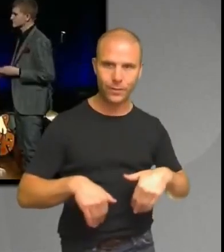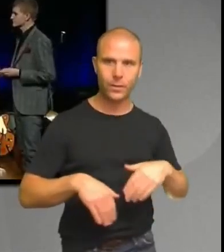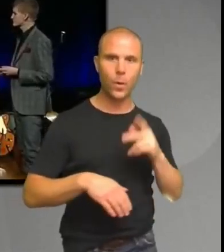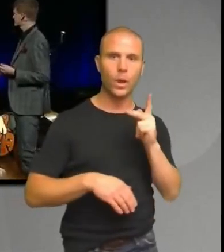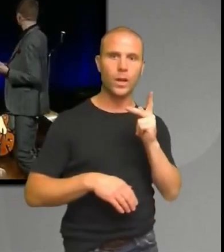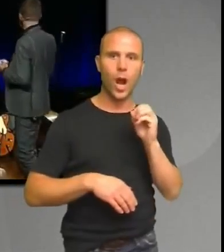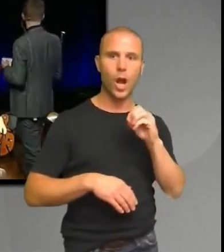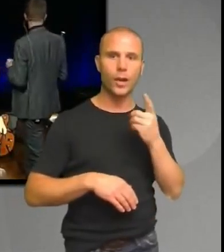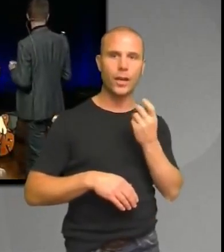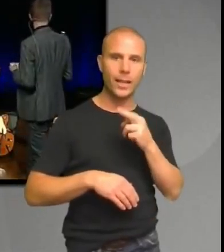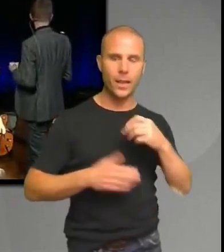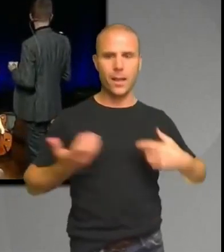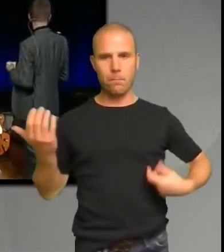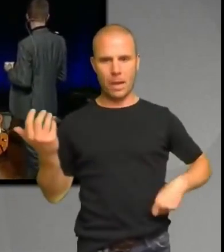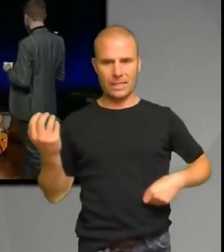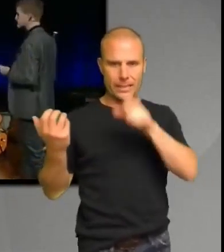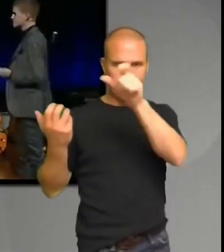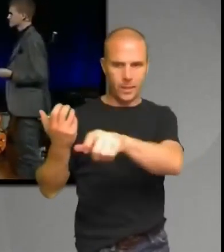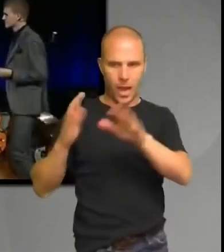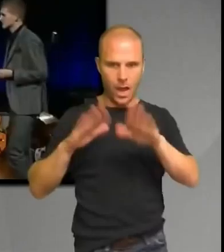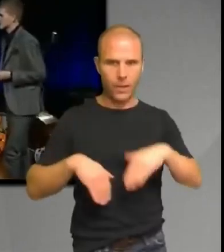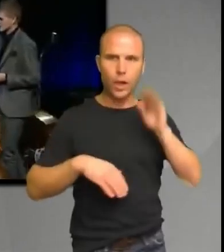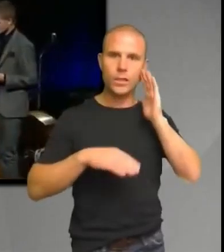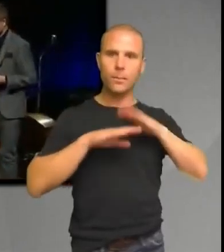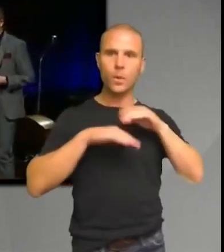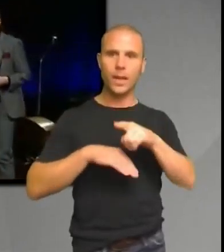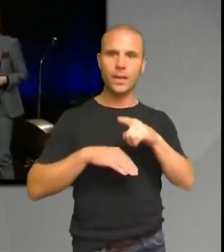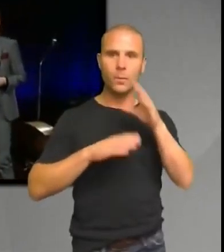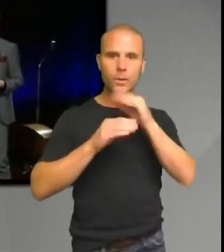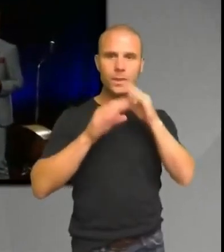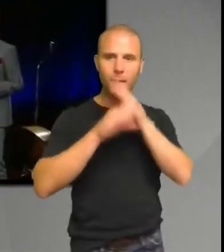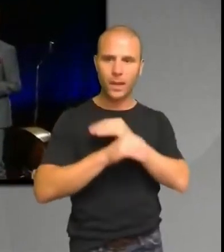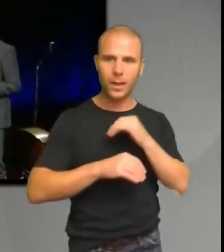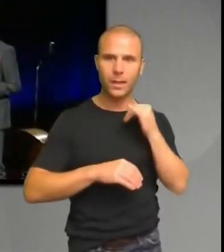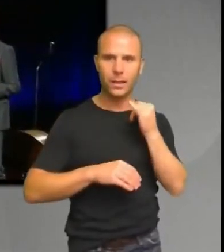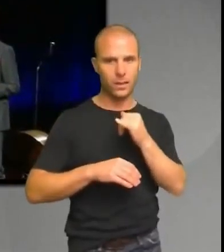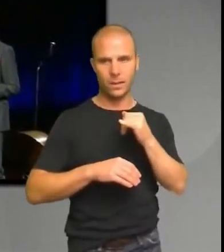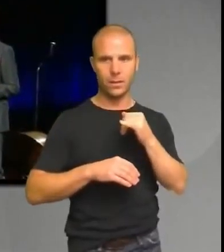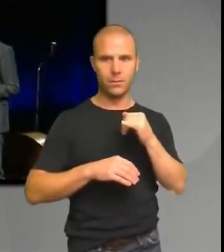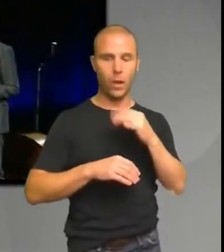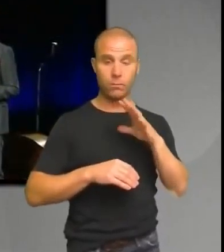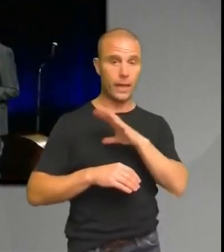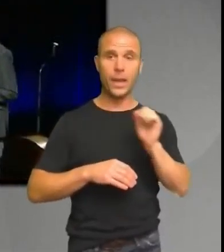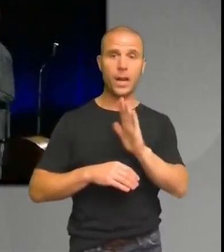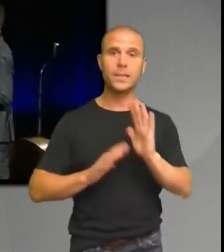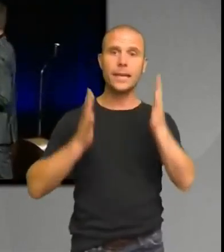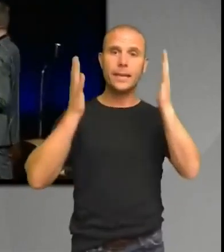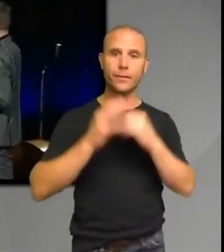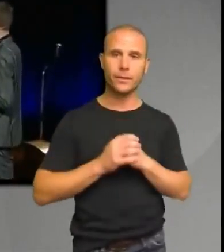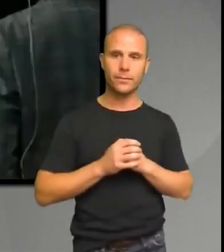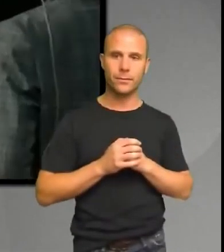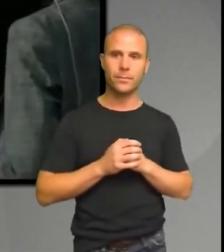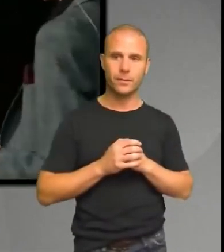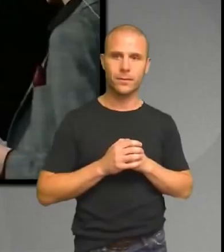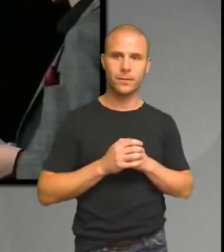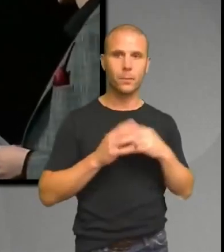har lyssnat, basisten här, har lyssnat på rockabilly, ja, hela livet. Är ni Så